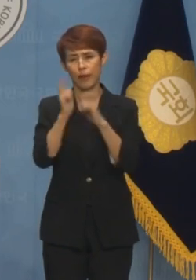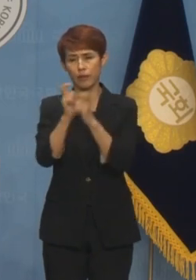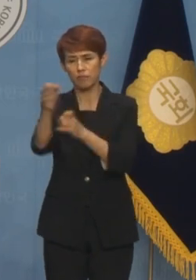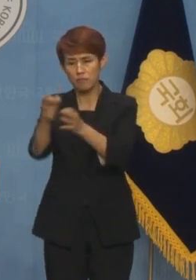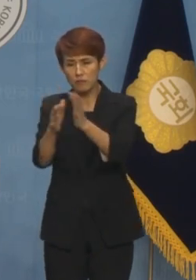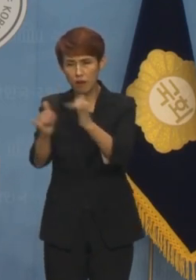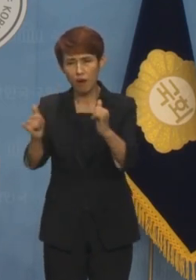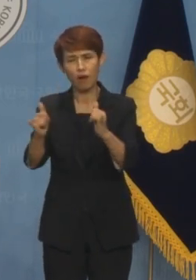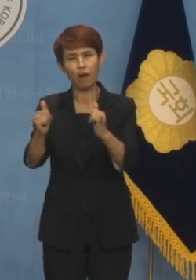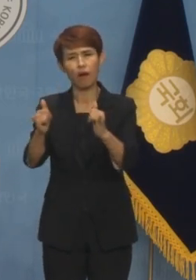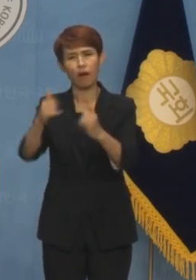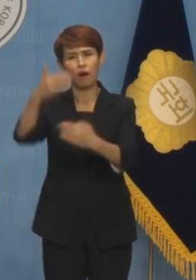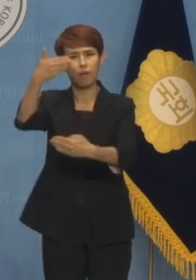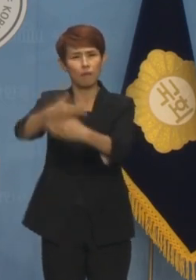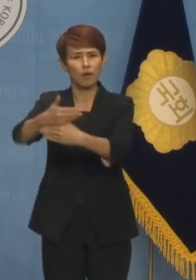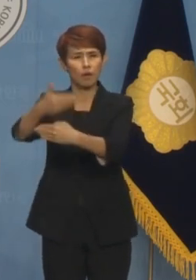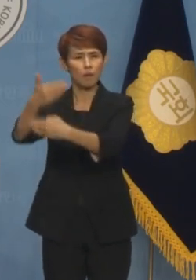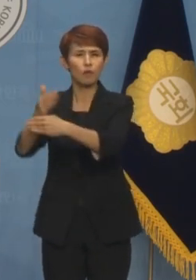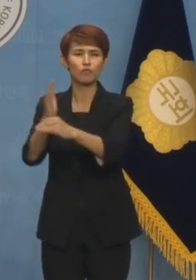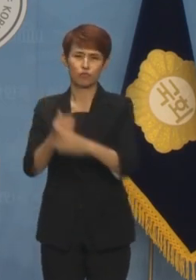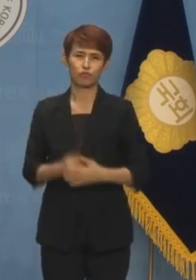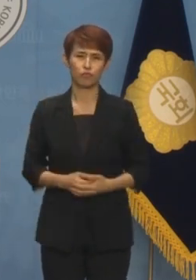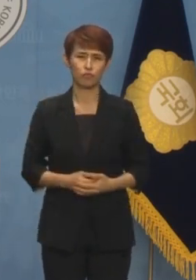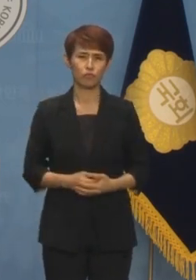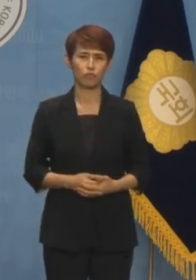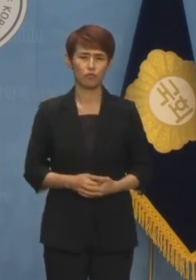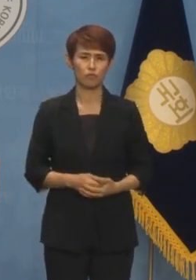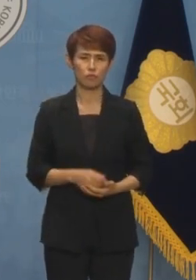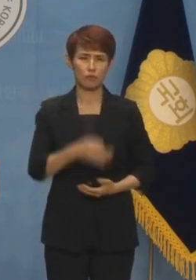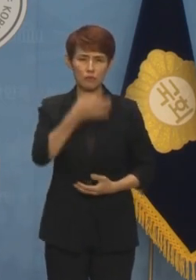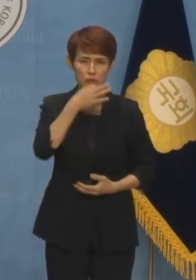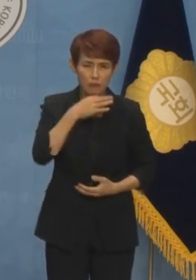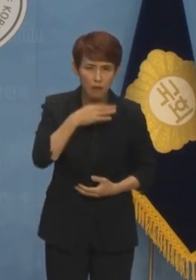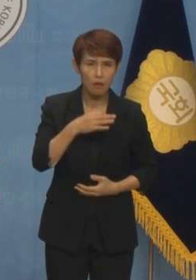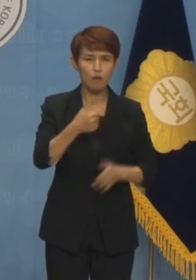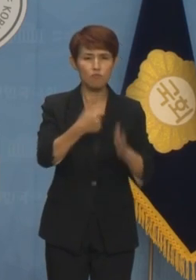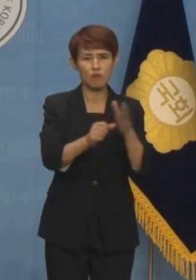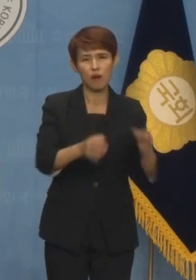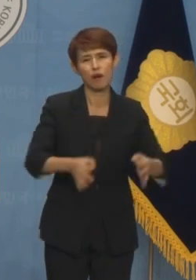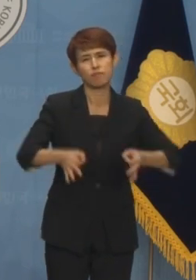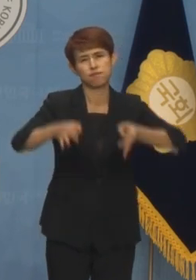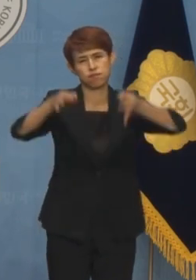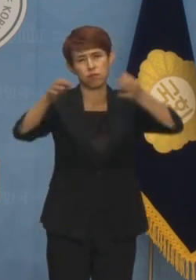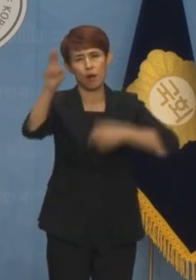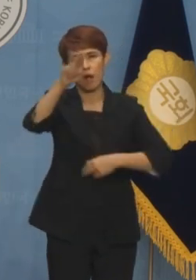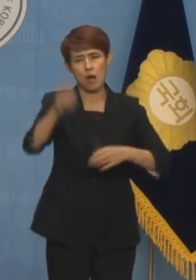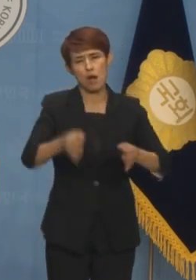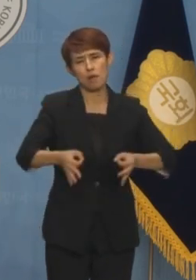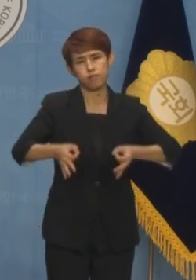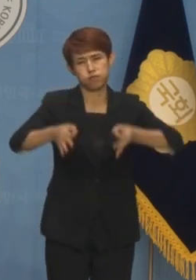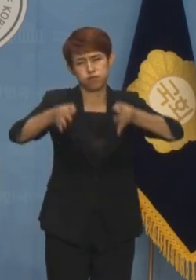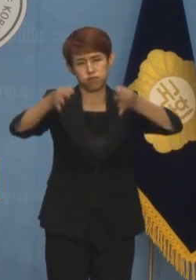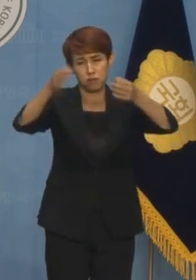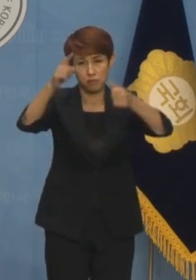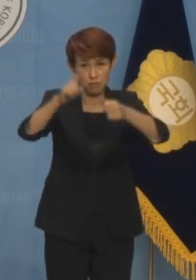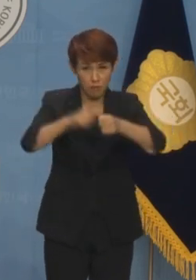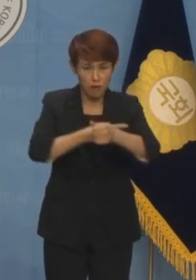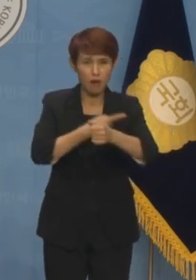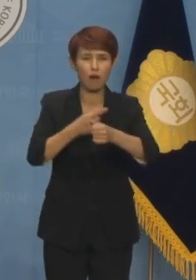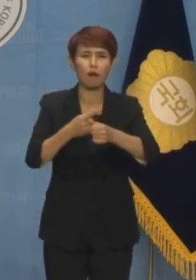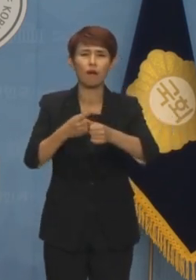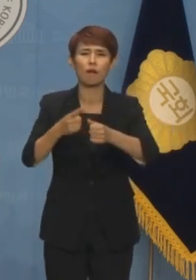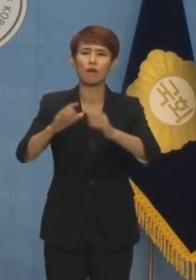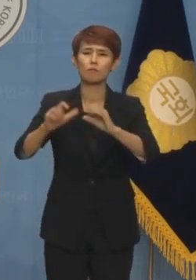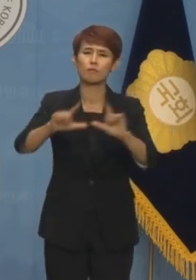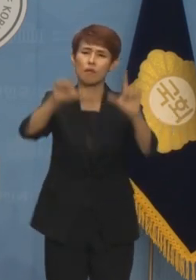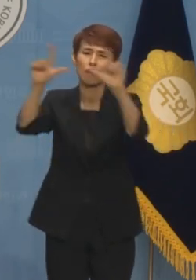있습니다. 그리고 금리, 고금리, 고물가, 고환율로 우리 서민 경제는 신음하고